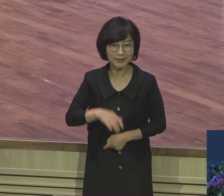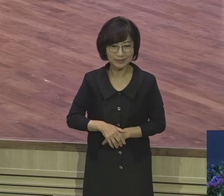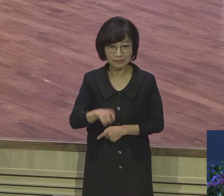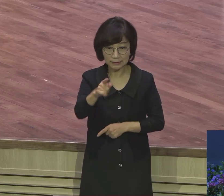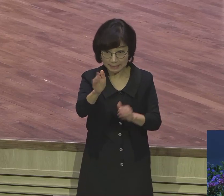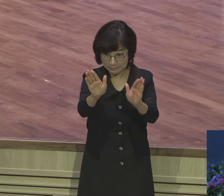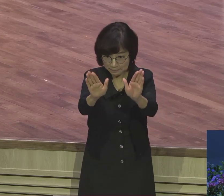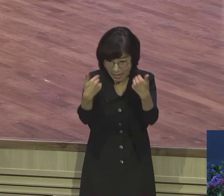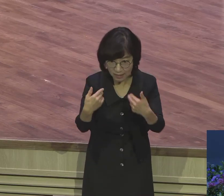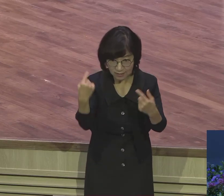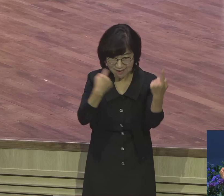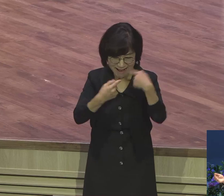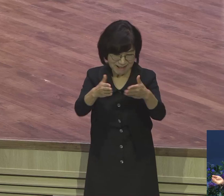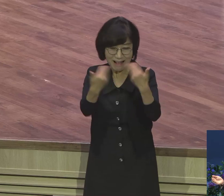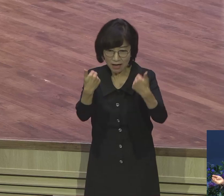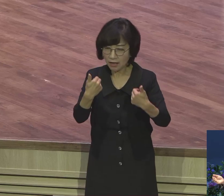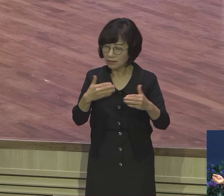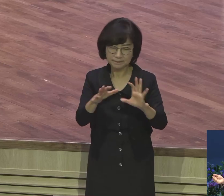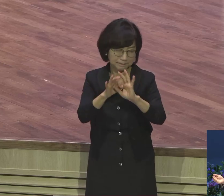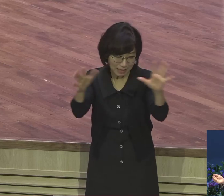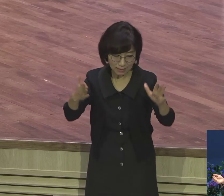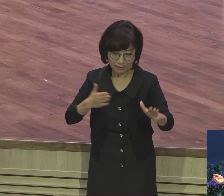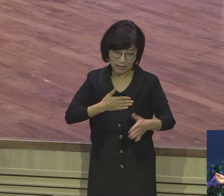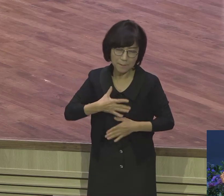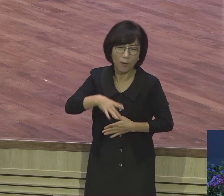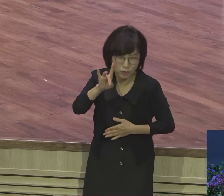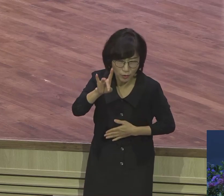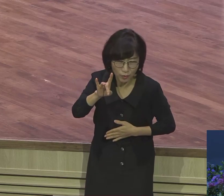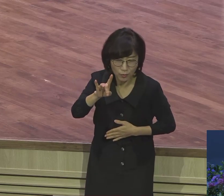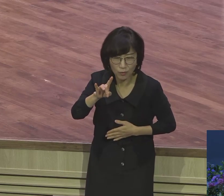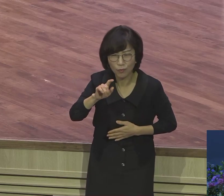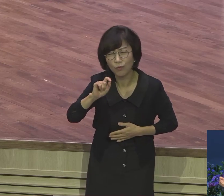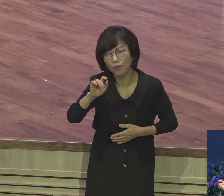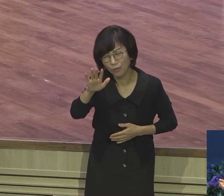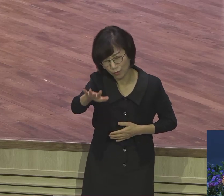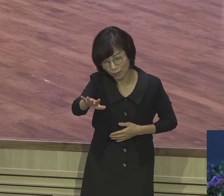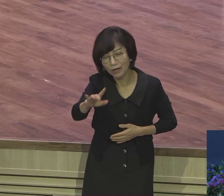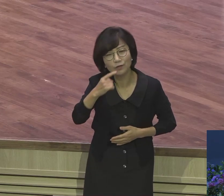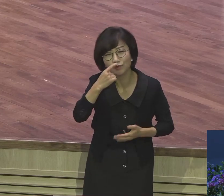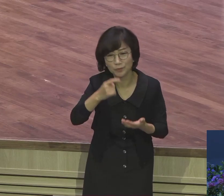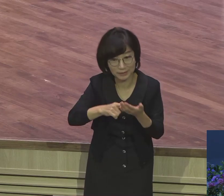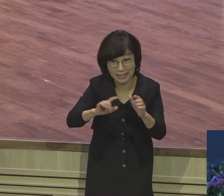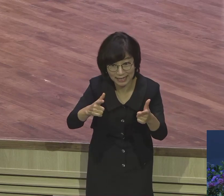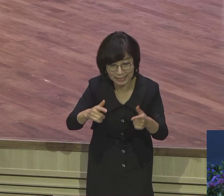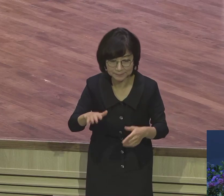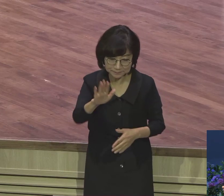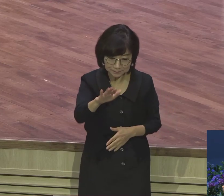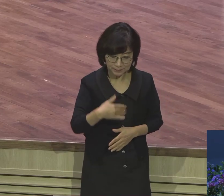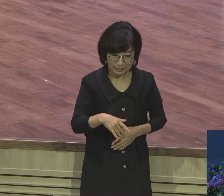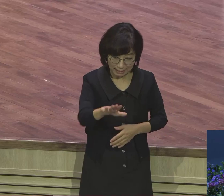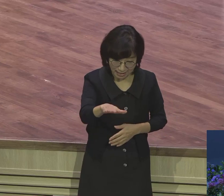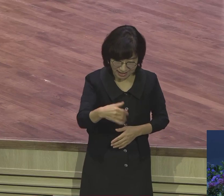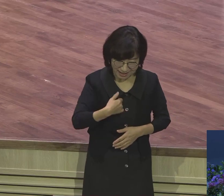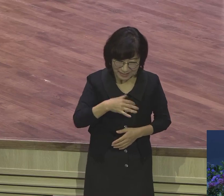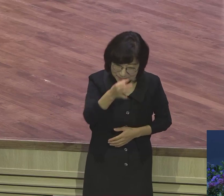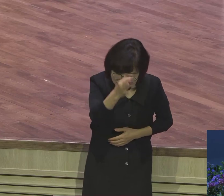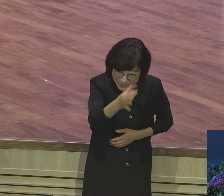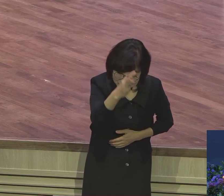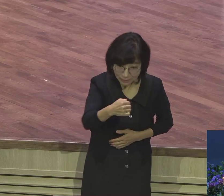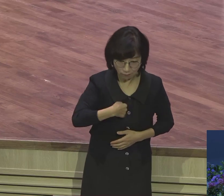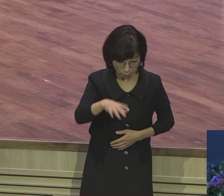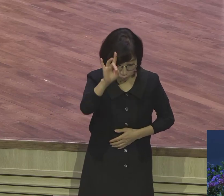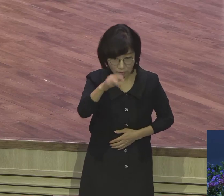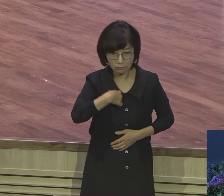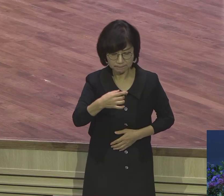어떻게 나오든지 간에 내가 먼저 하라는 겁니다. 이거 쉬운 말 아니에요. 내가 먼저 하라는 겁니다. 내가 먼저 용서 구하고 내가 먼저